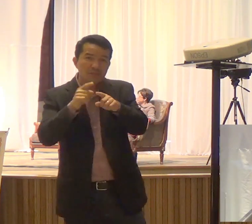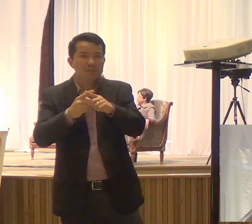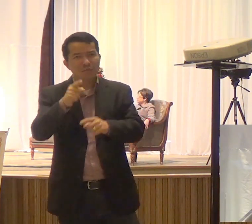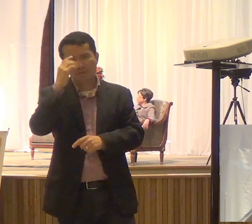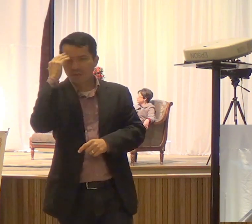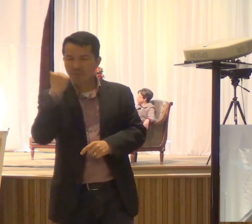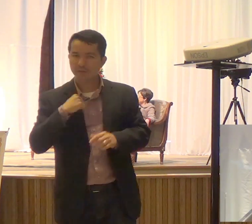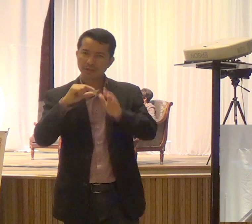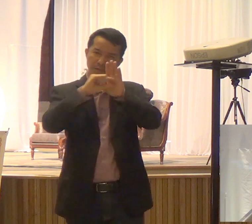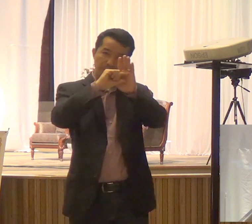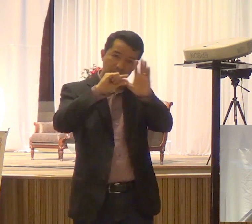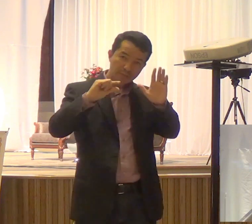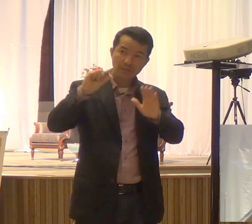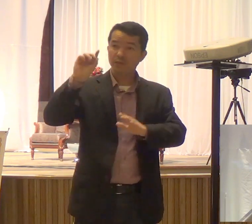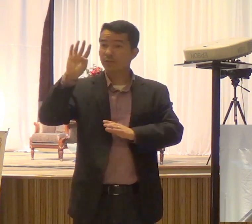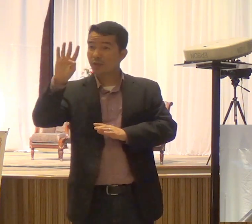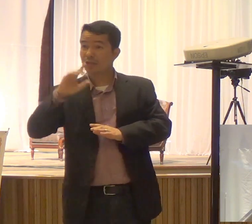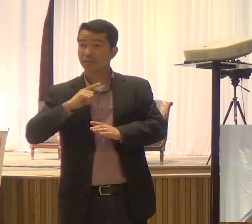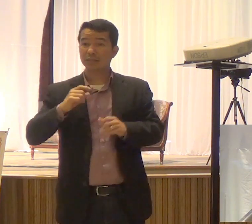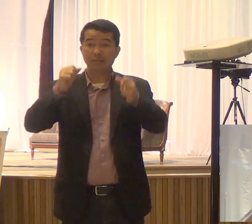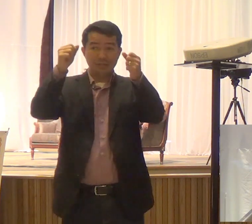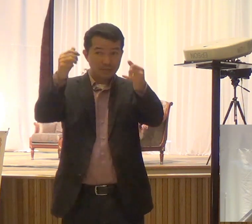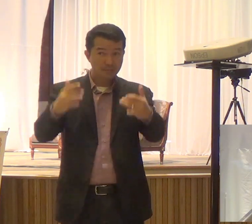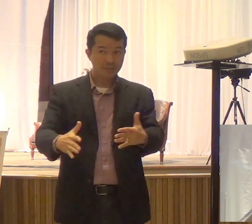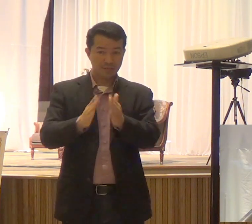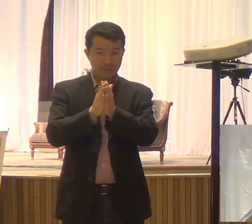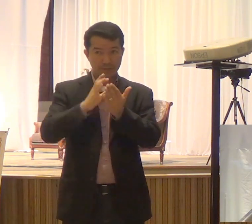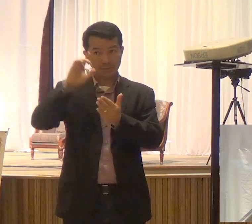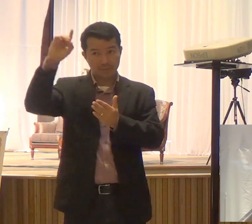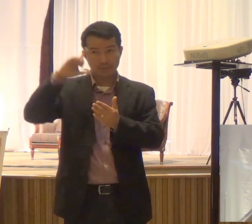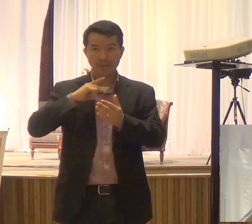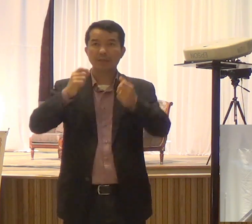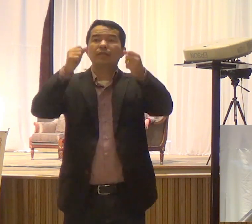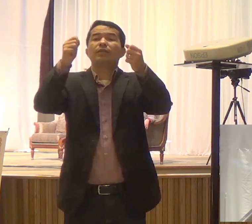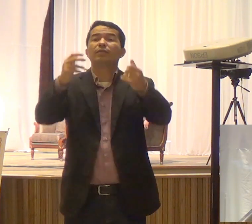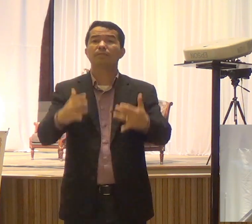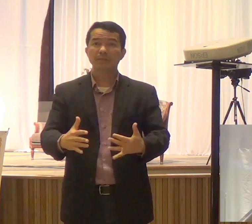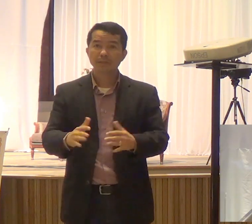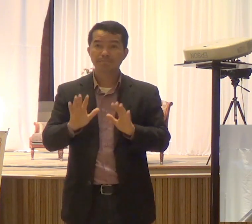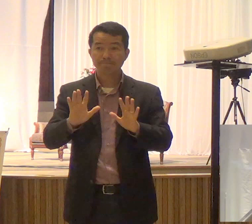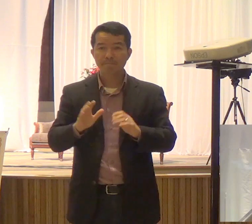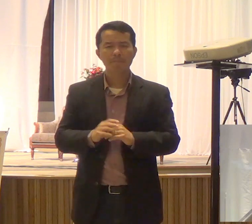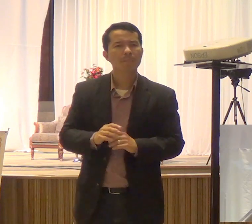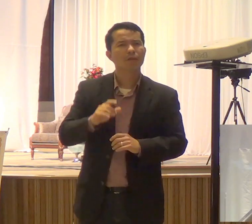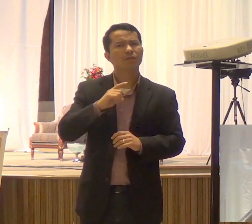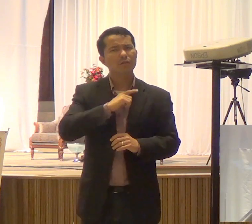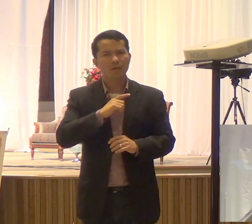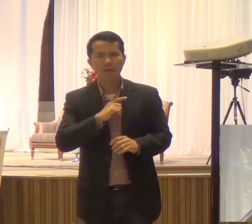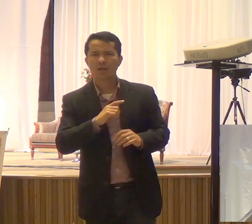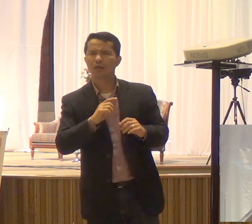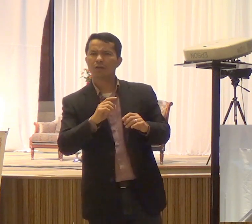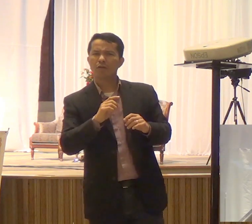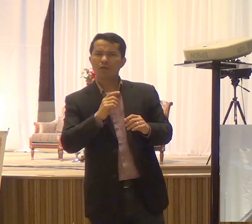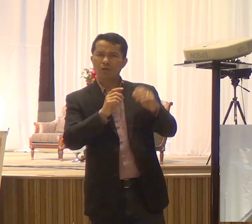versículo 4 é que, eis que é lançado no fogo para ser consumido, ambas as suas